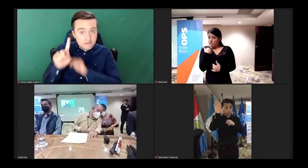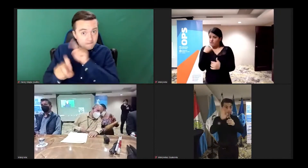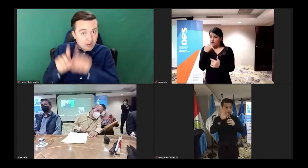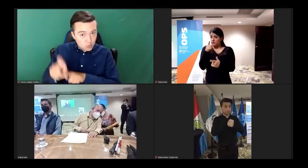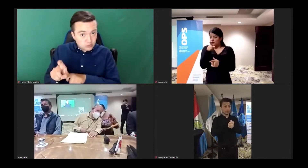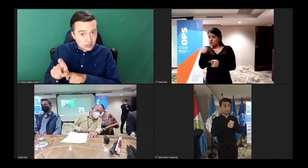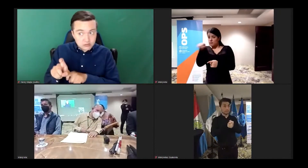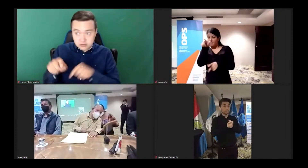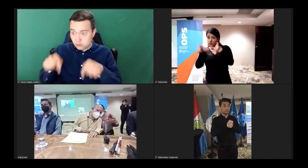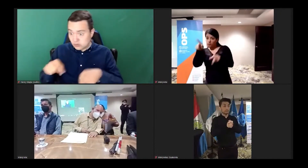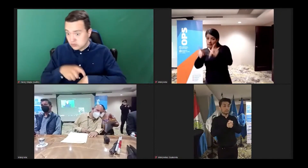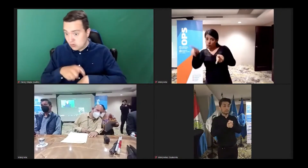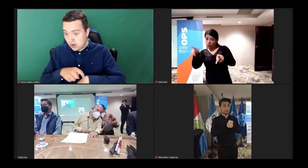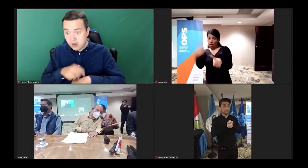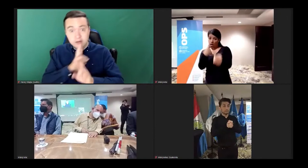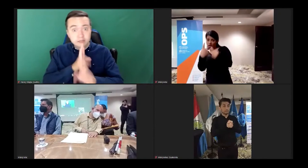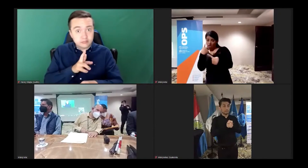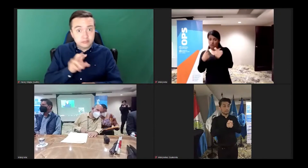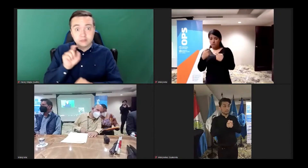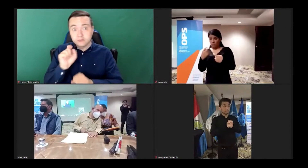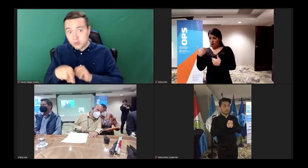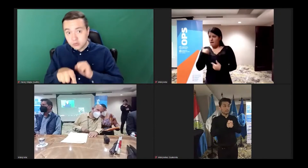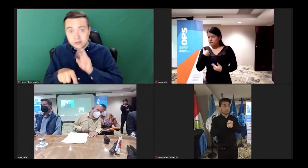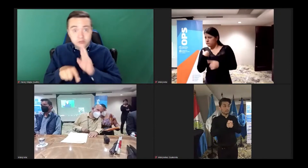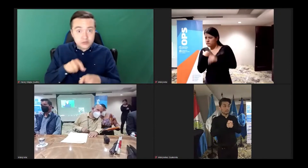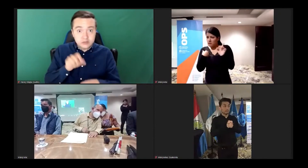respuestas, primero es eso, técnico.